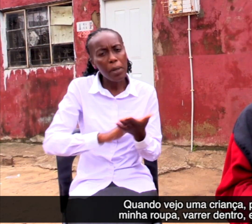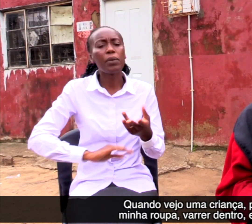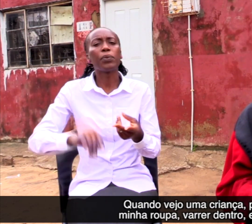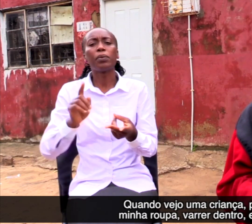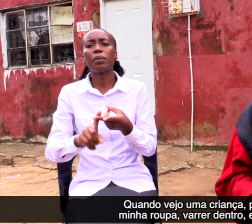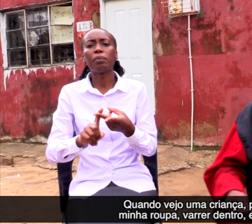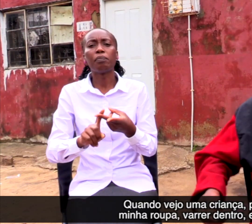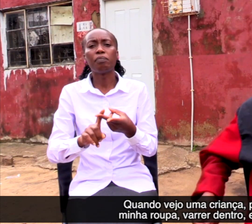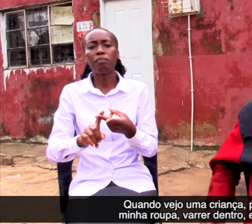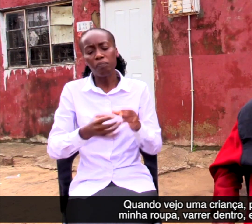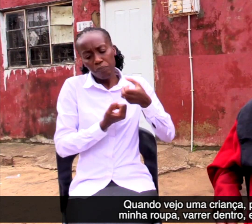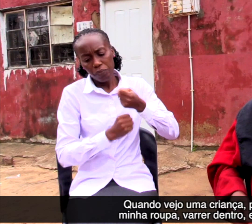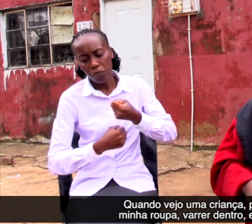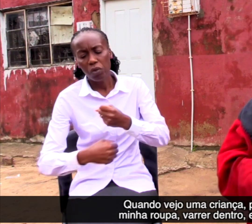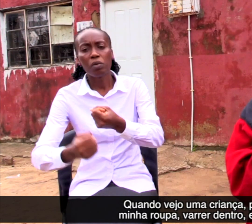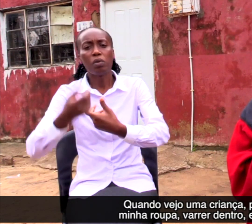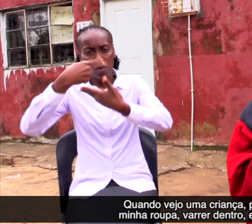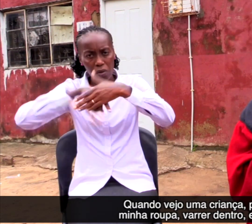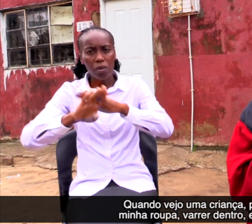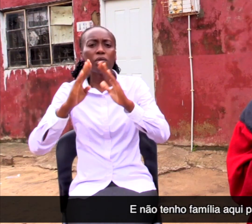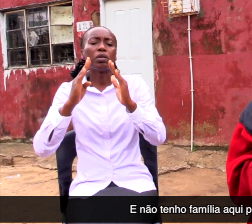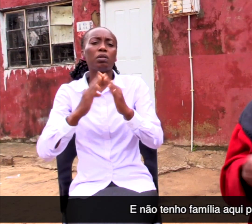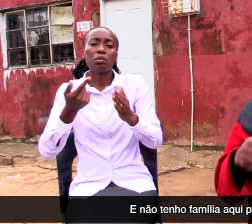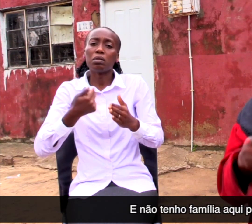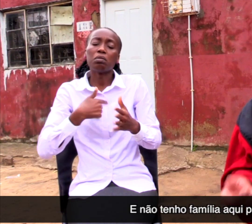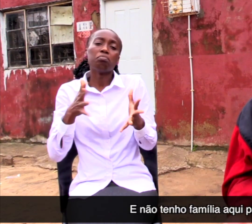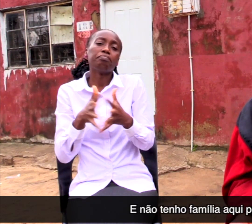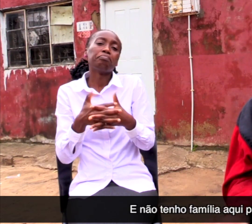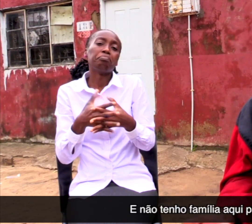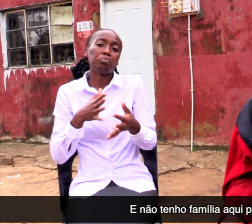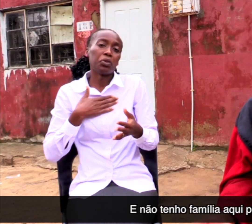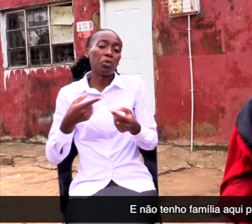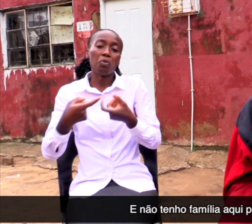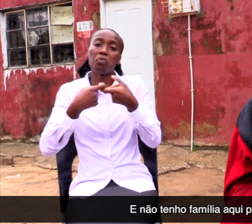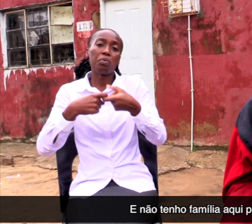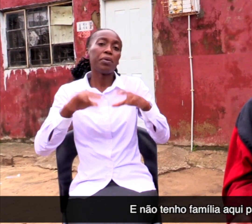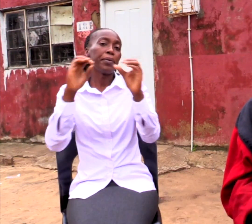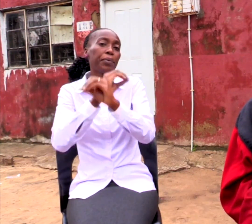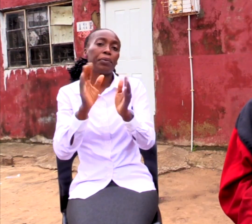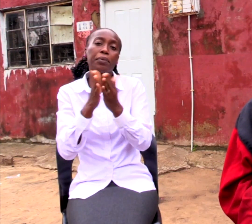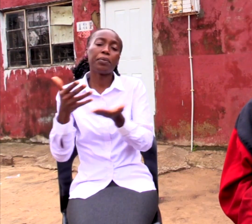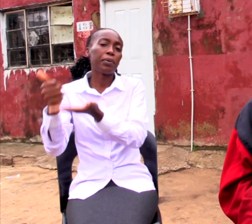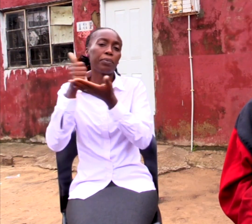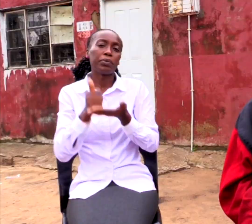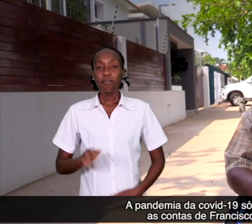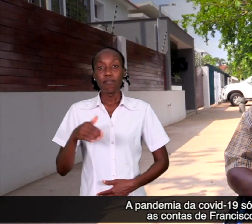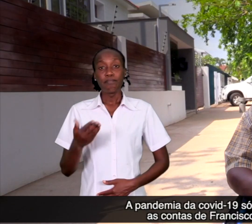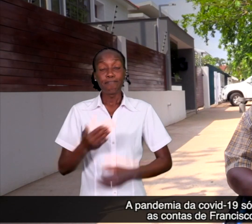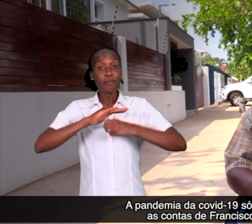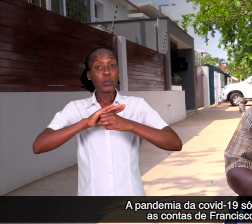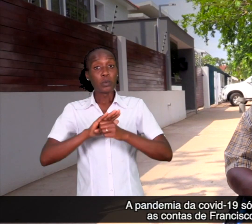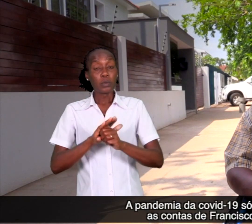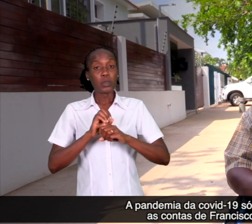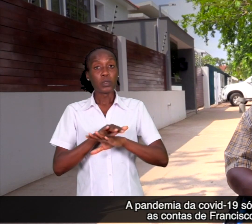louça, varrer dentro, eu sentado ali. E não tenho família aqui para ver me ajudar.